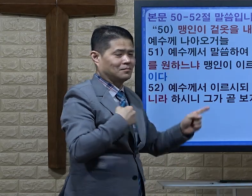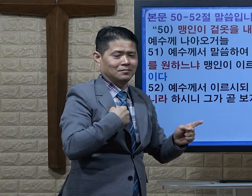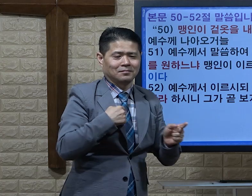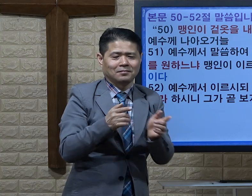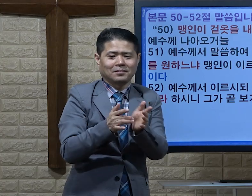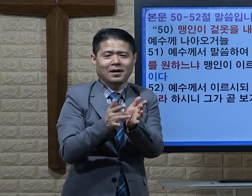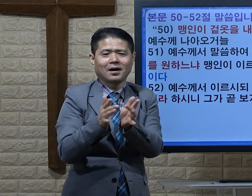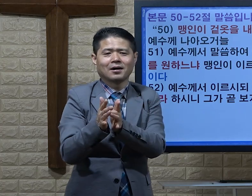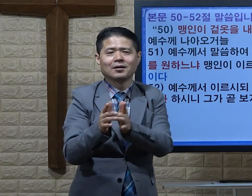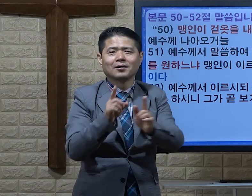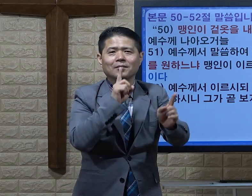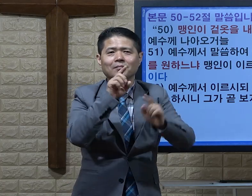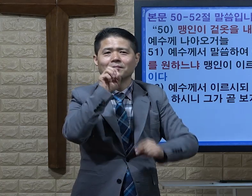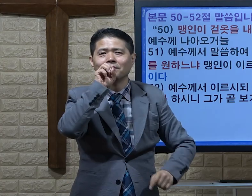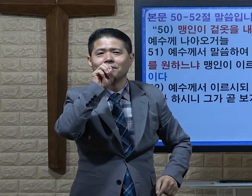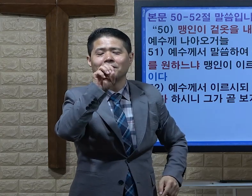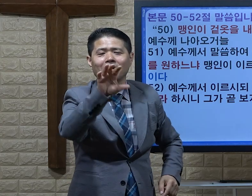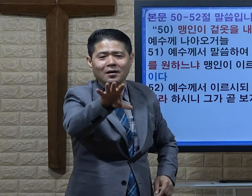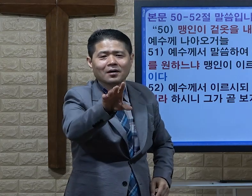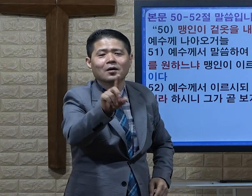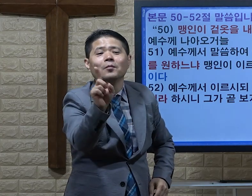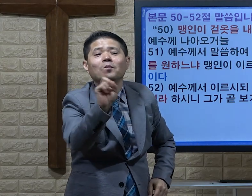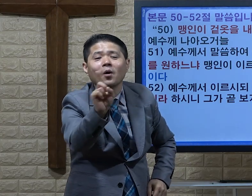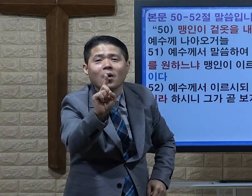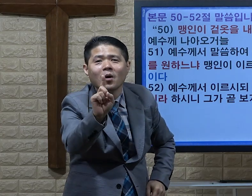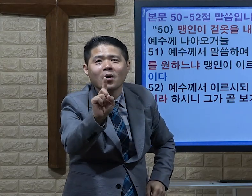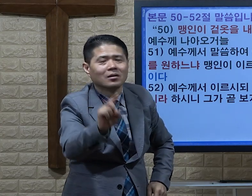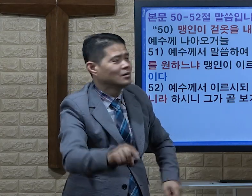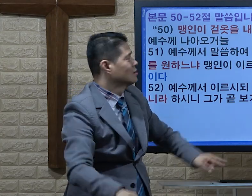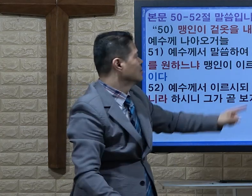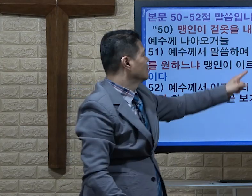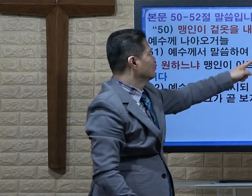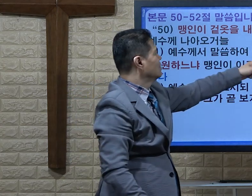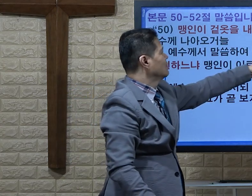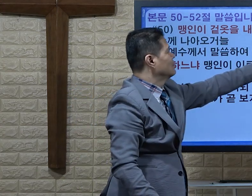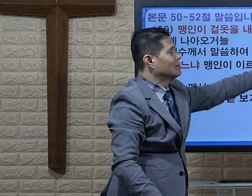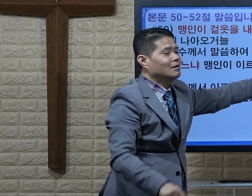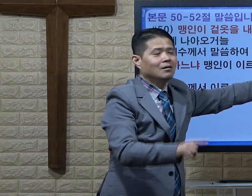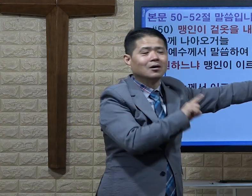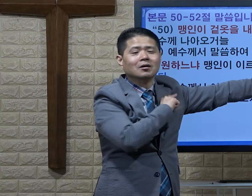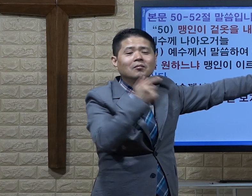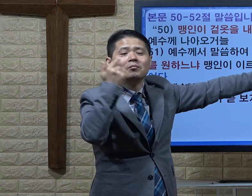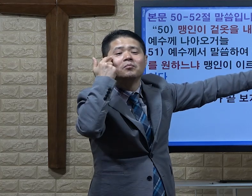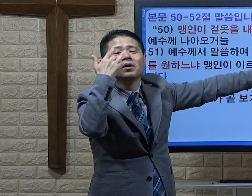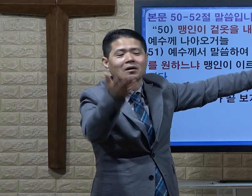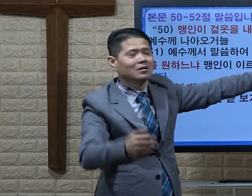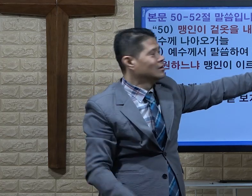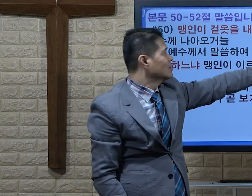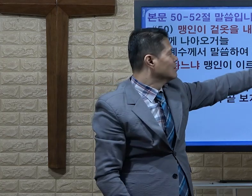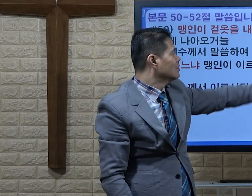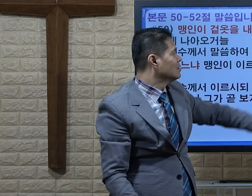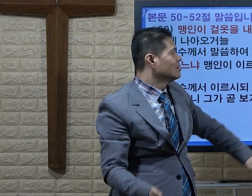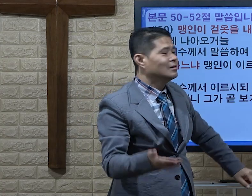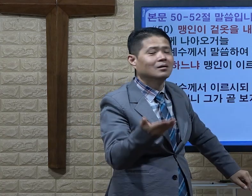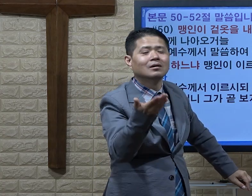예수님이 말을 하자마자 그 말씀은 맹인에게 물었습니다.